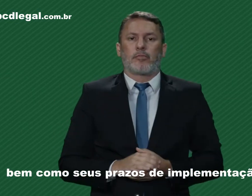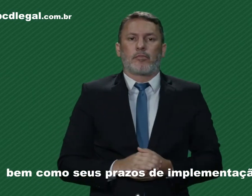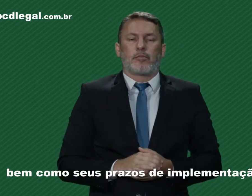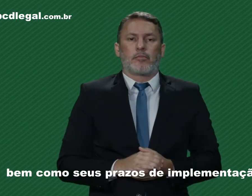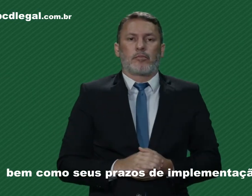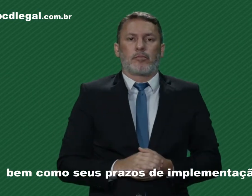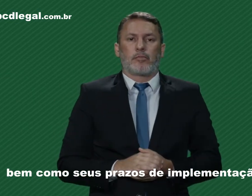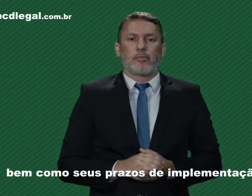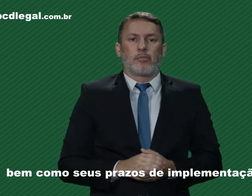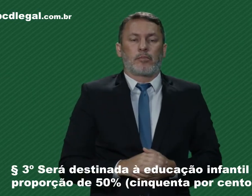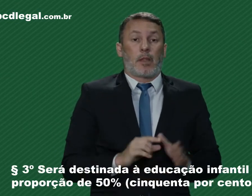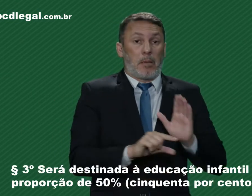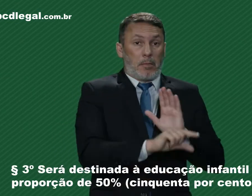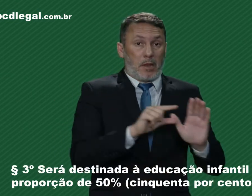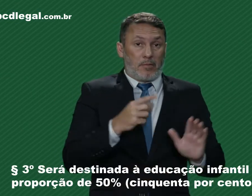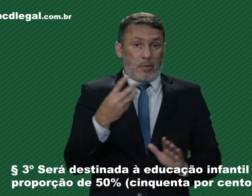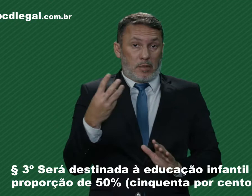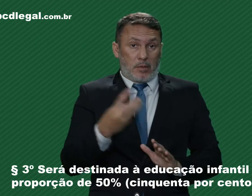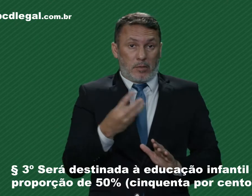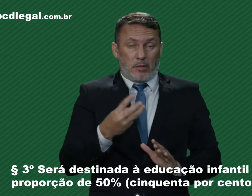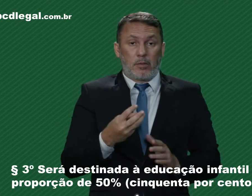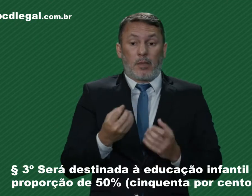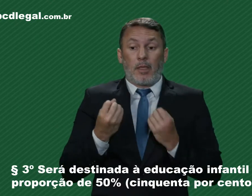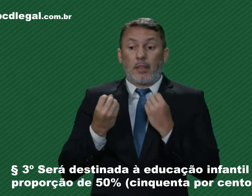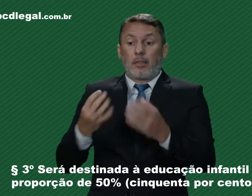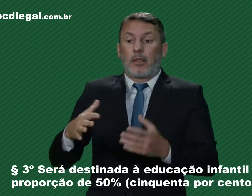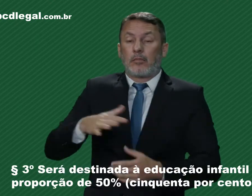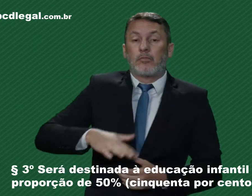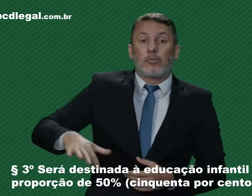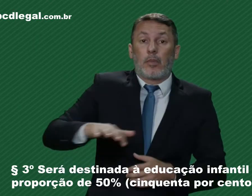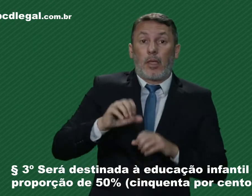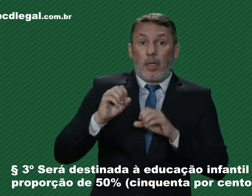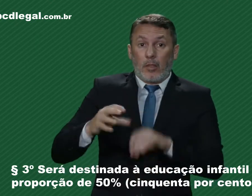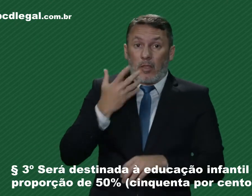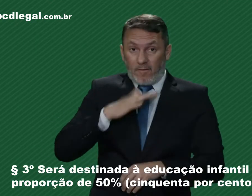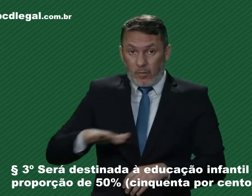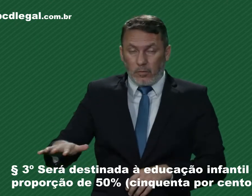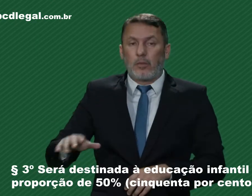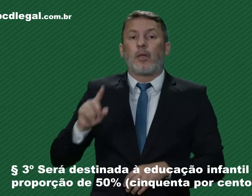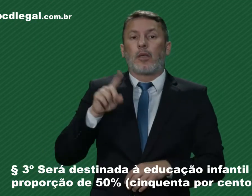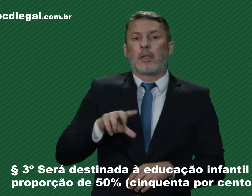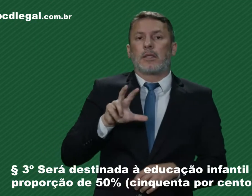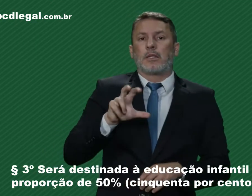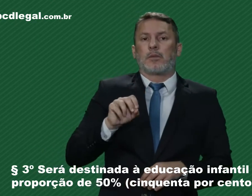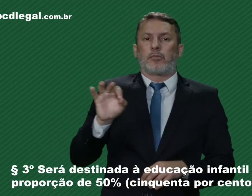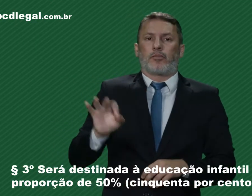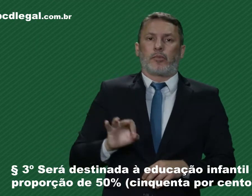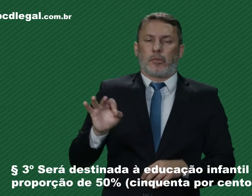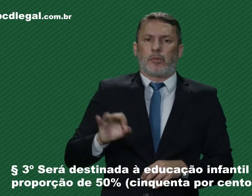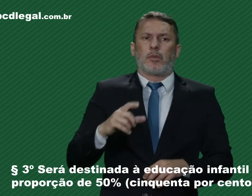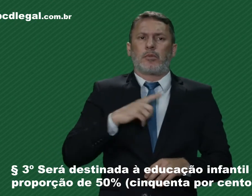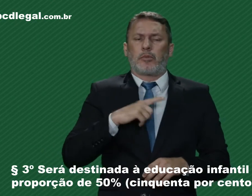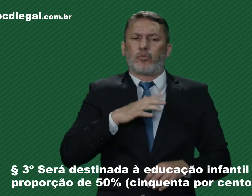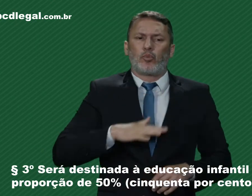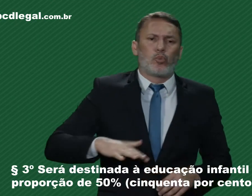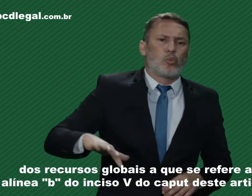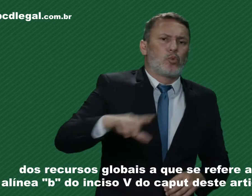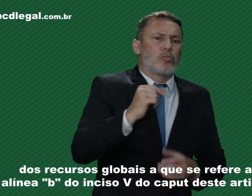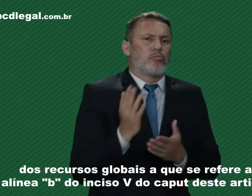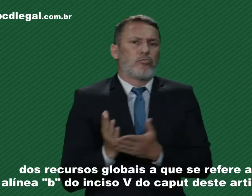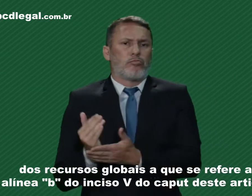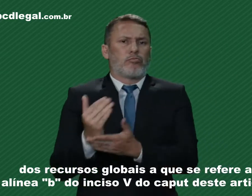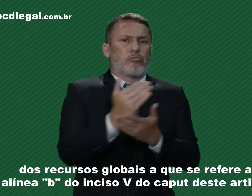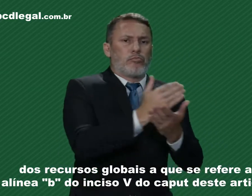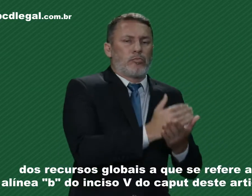de implementação. Parágrafo 3º. Será destinada à educação infantil a proporção de 50%